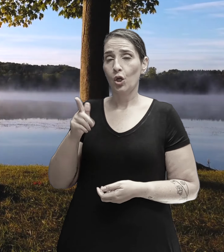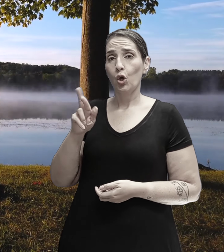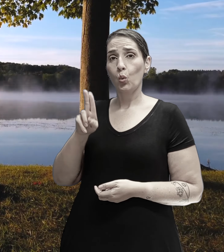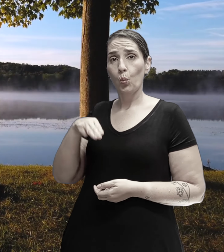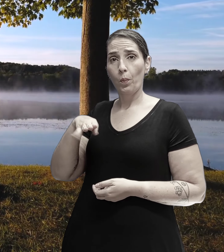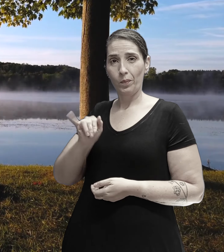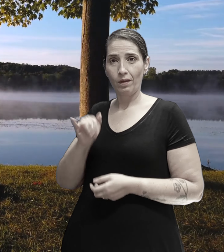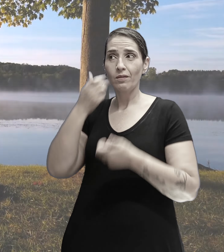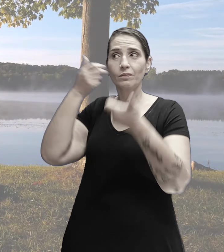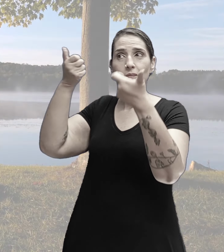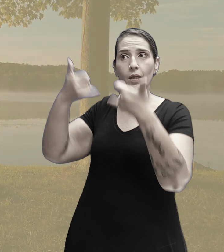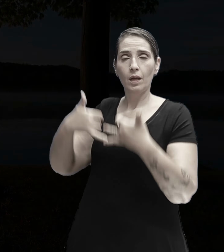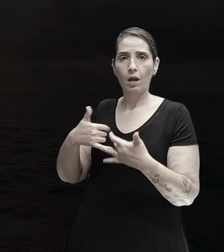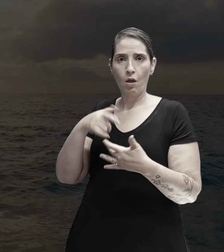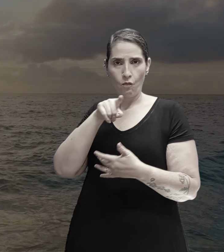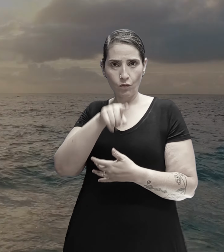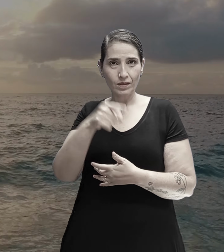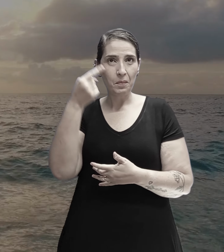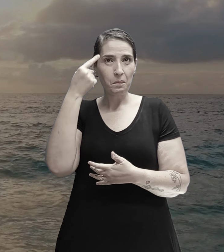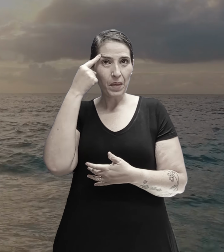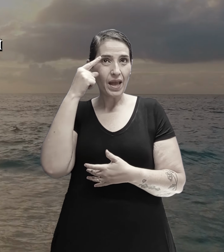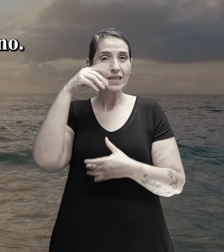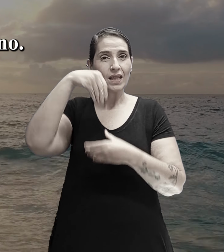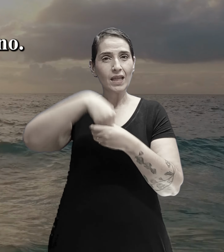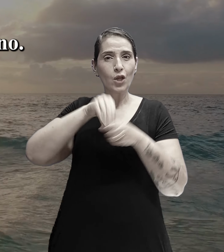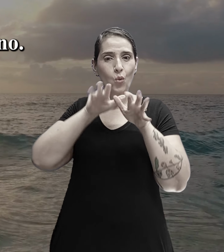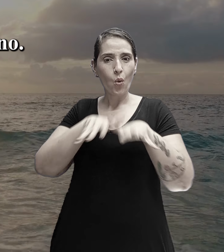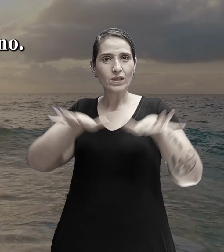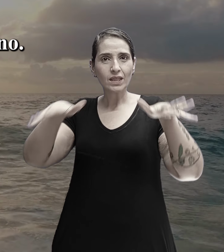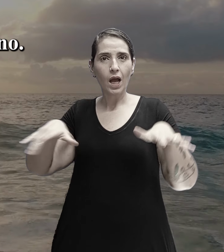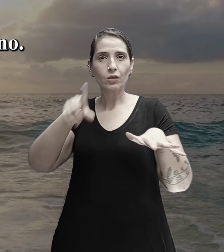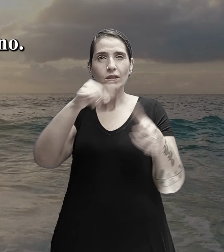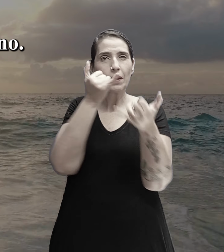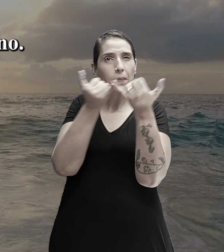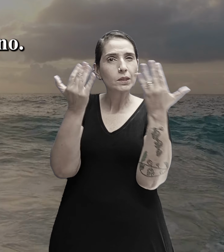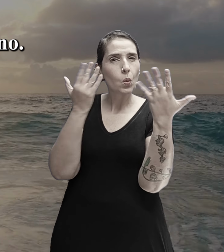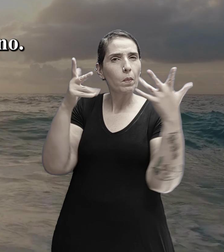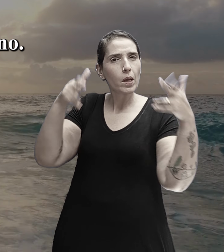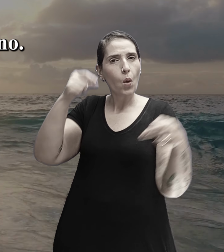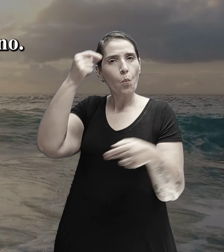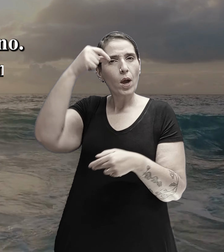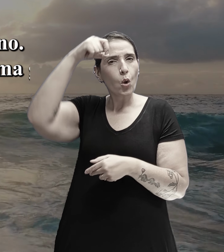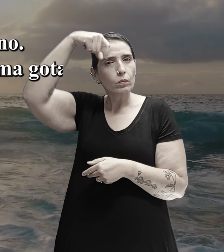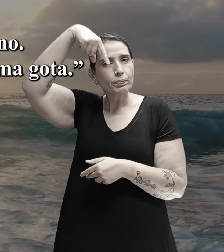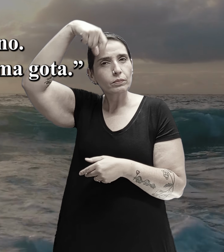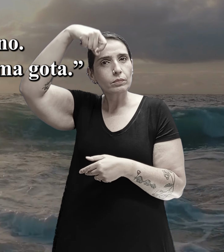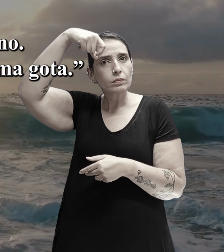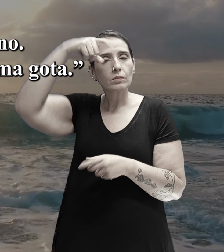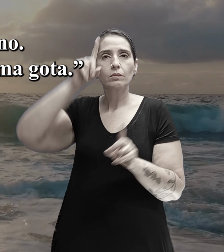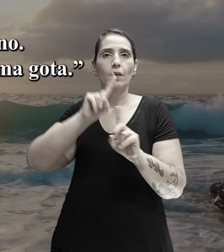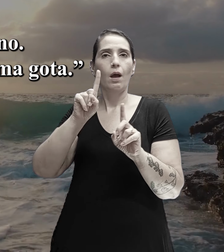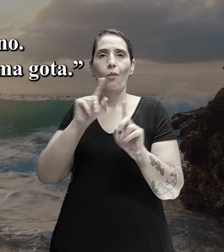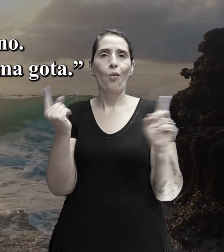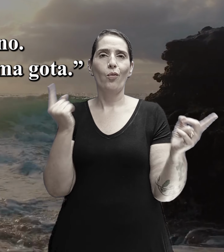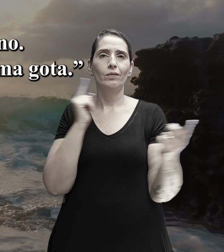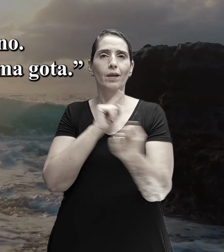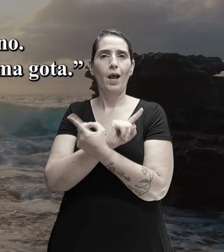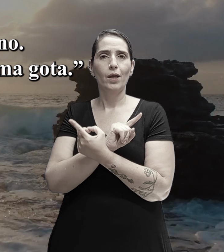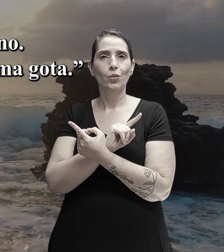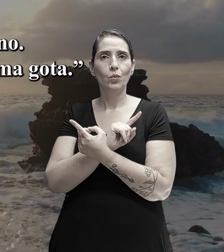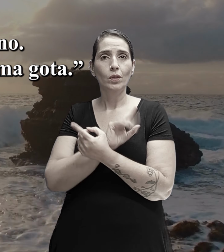Rumi dizia: você não é uma gota no oceano. Você é o oceano inteiro em uma